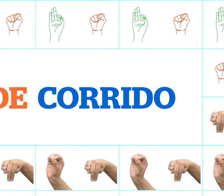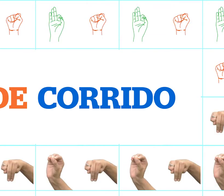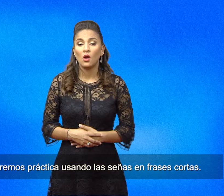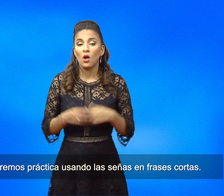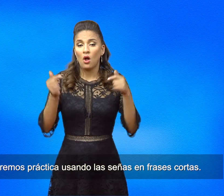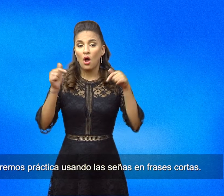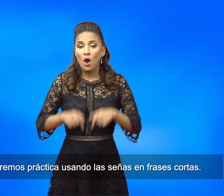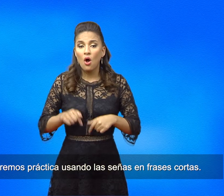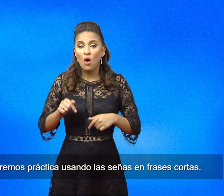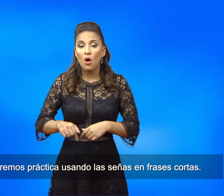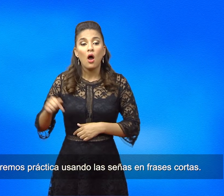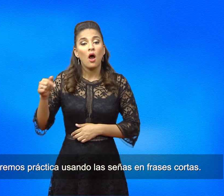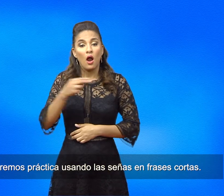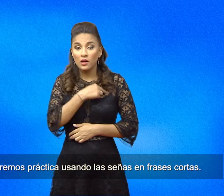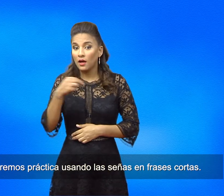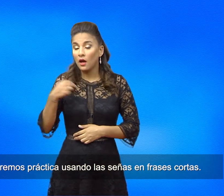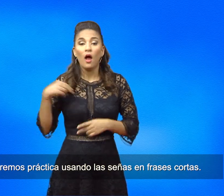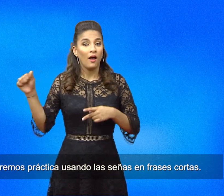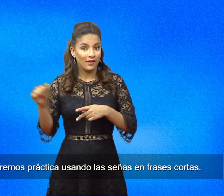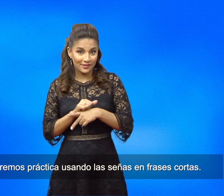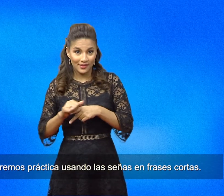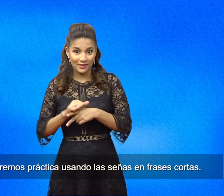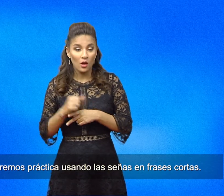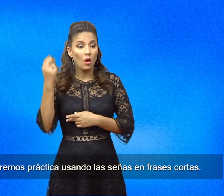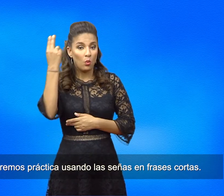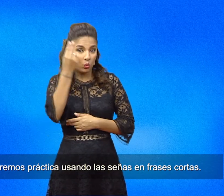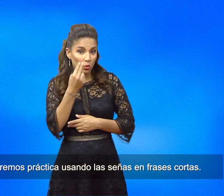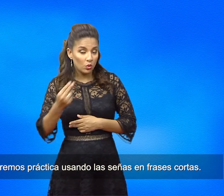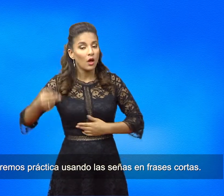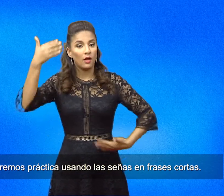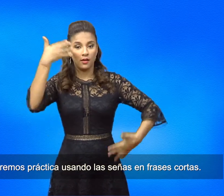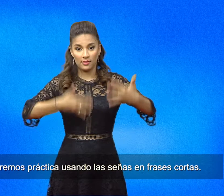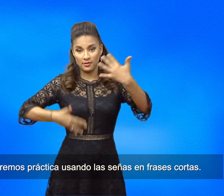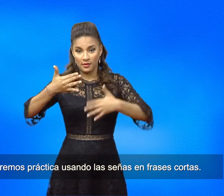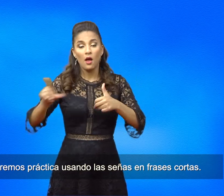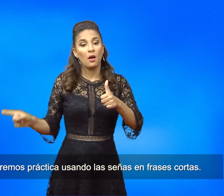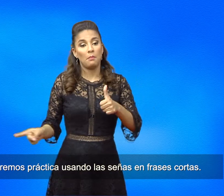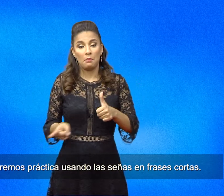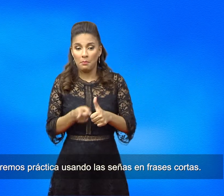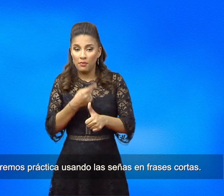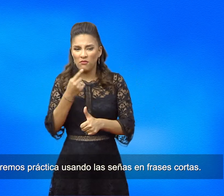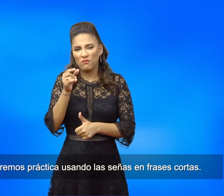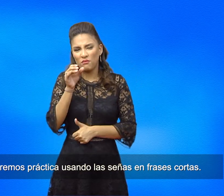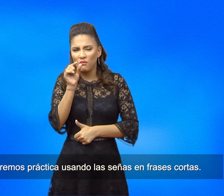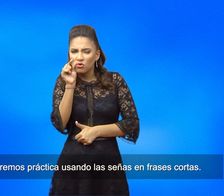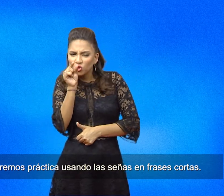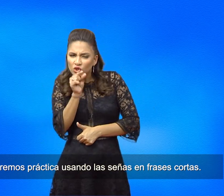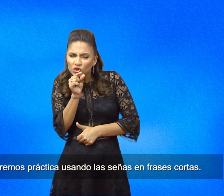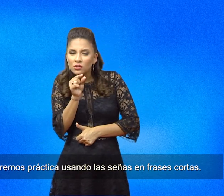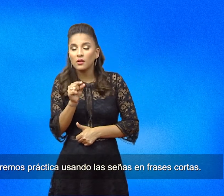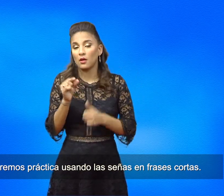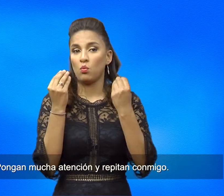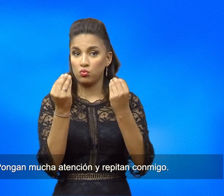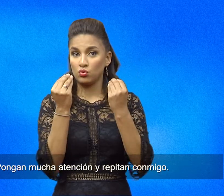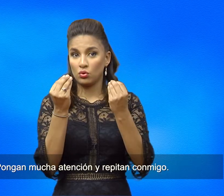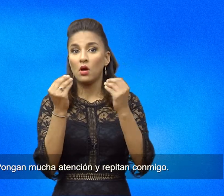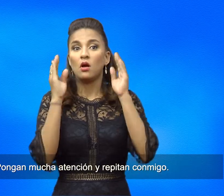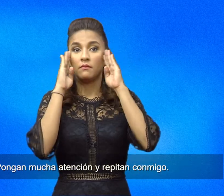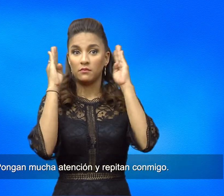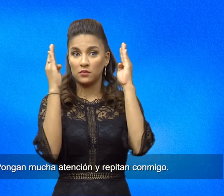ahora haremos práctica usando la seña en frases cortas ponga mucha atención